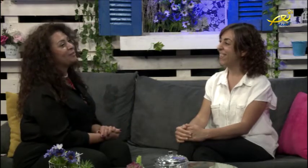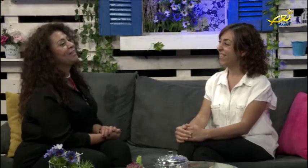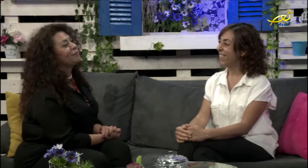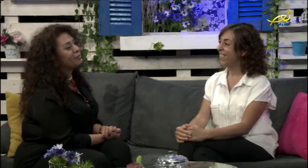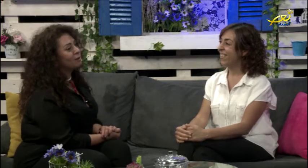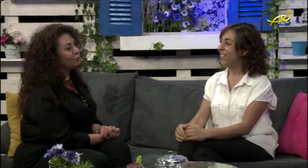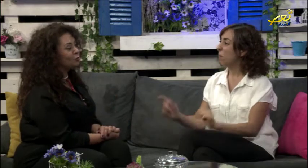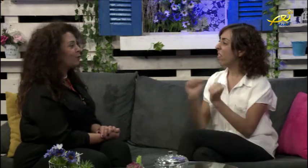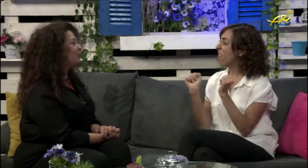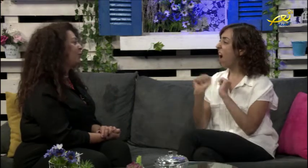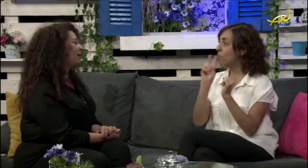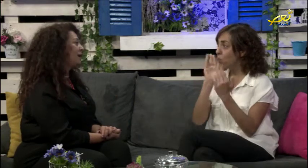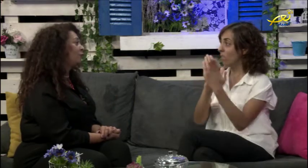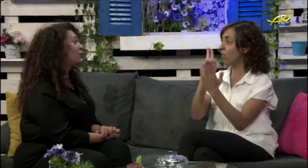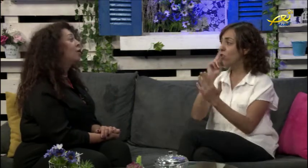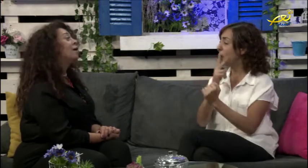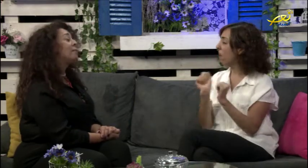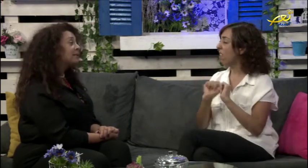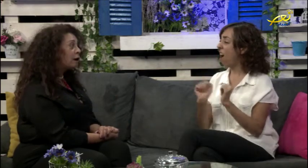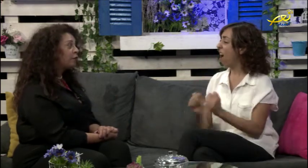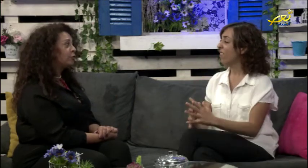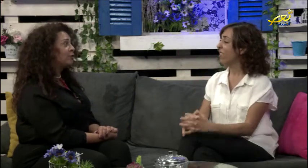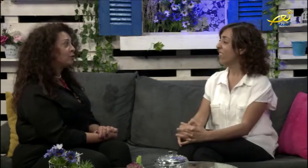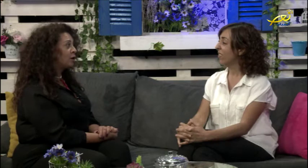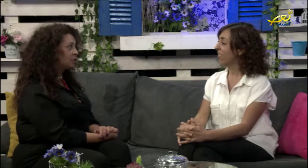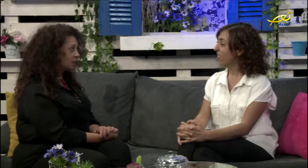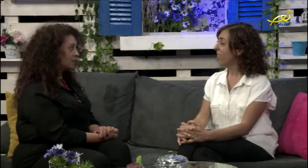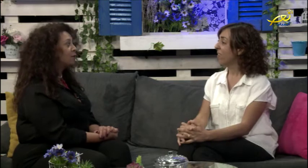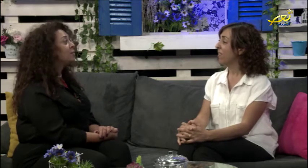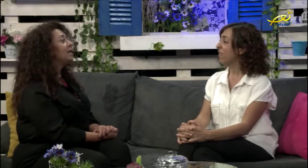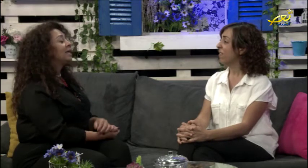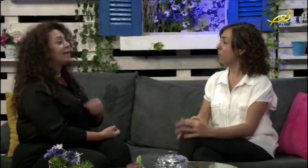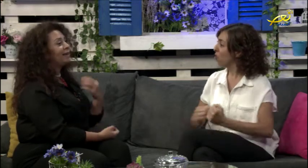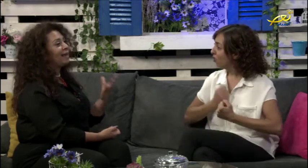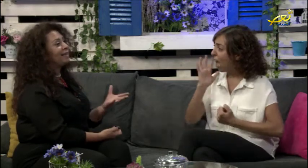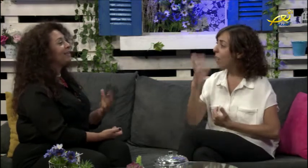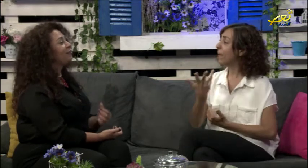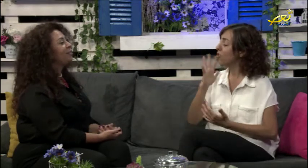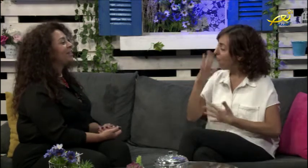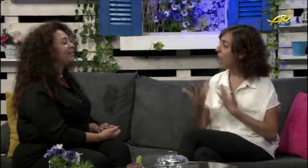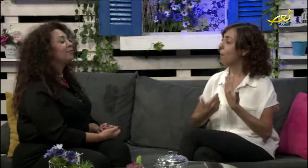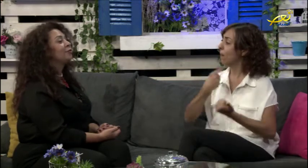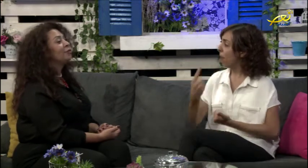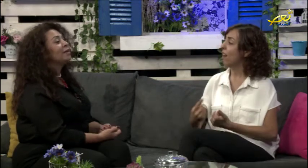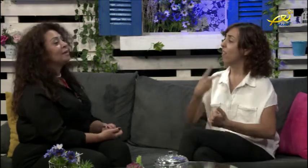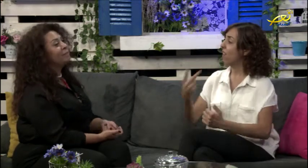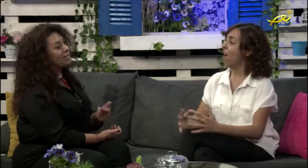نحن نفهم شو الموضوع يلي عم تقوله. ما تخافوا تواجهوا أشخاص صم، أكيد في عدة طرق،